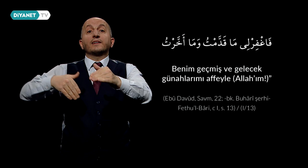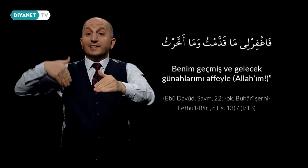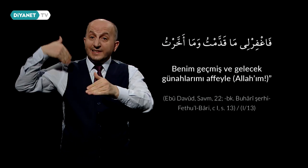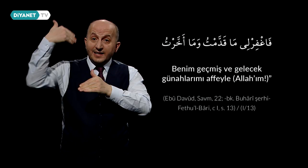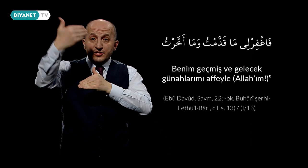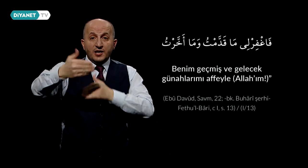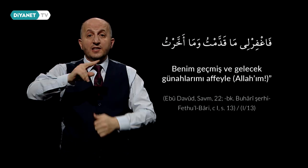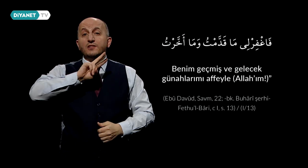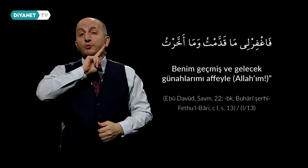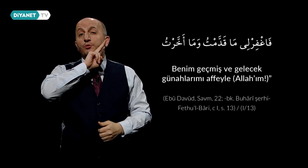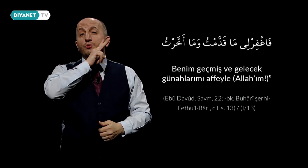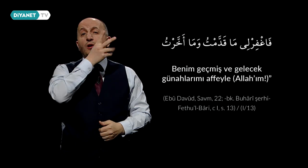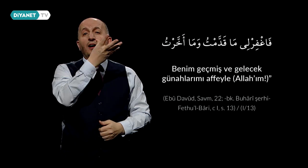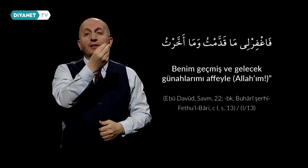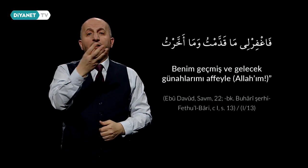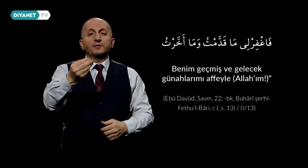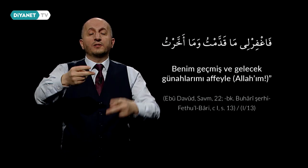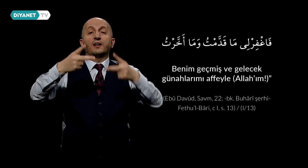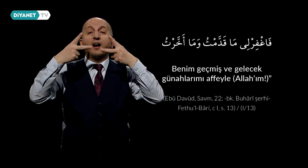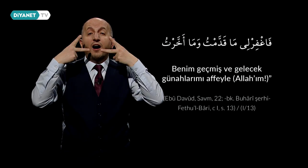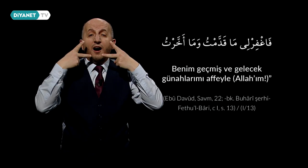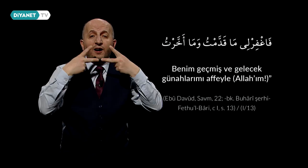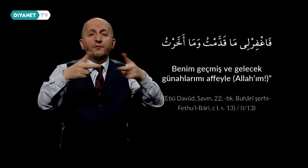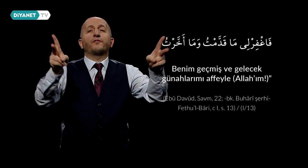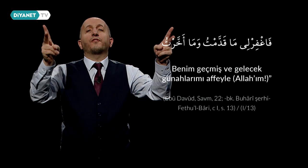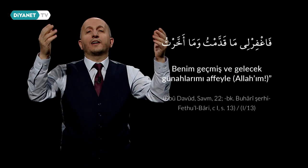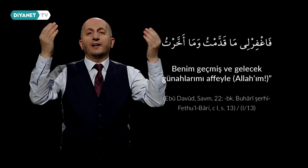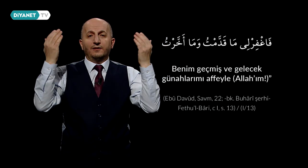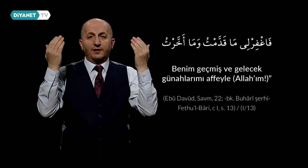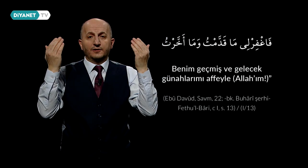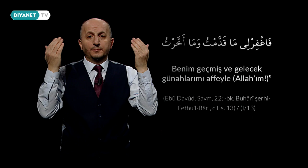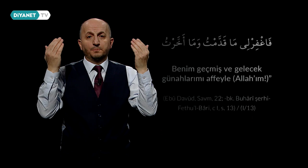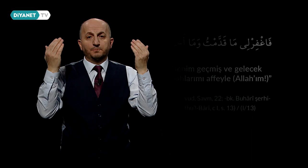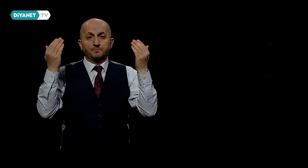gelecek günahlarımı affeyle Allah'ım.